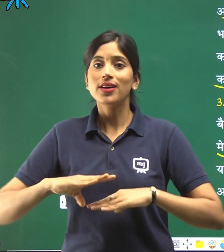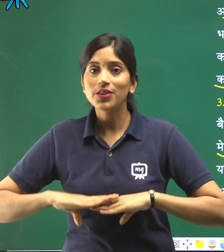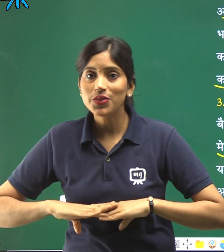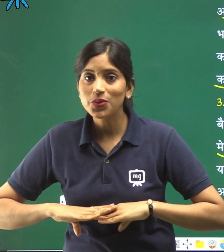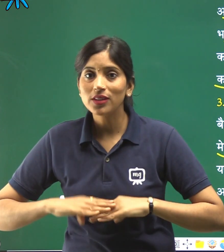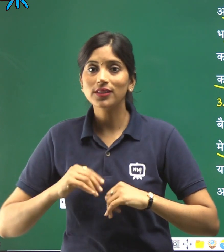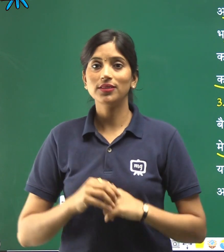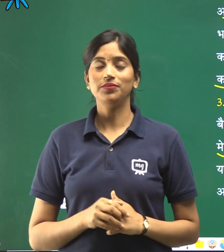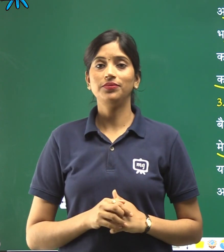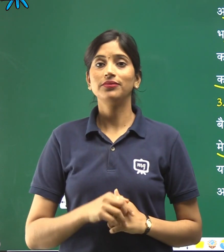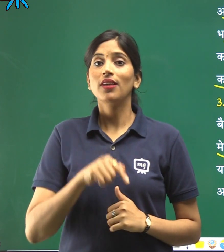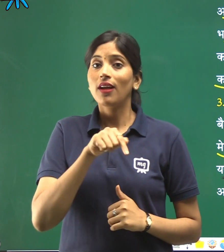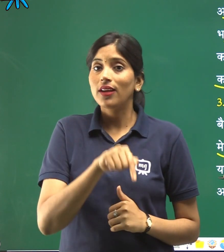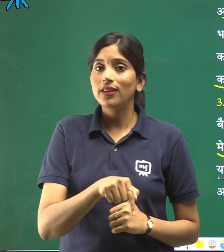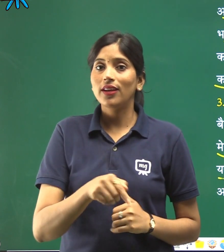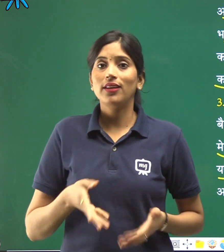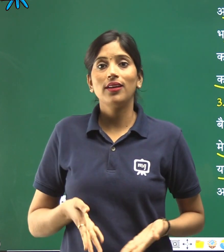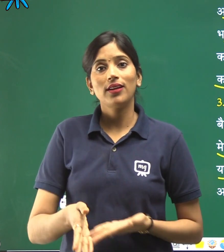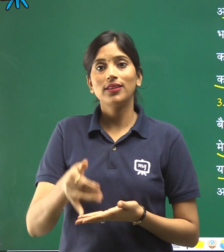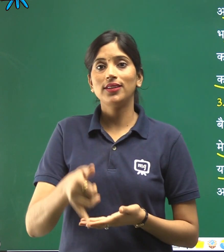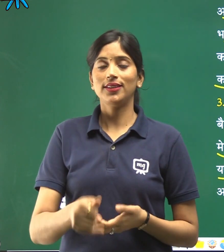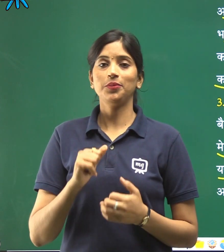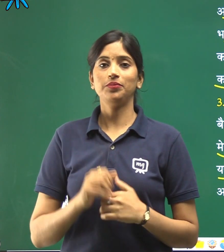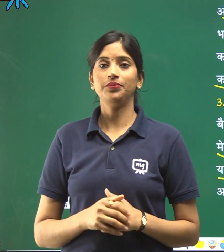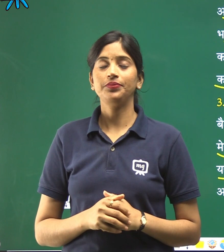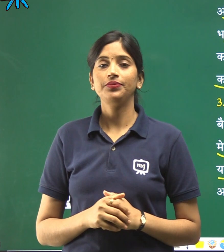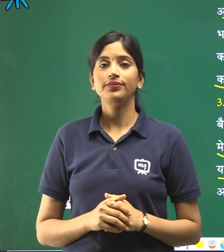स्वागत यहीं करते हैं।